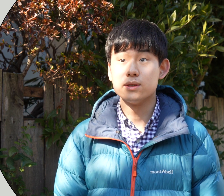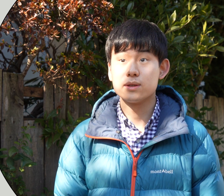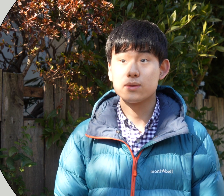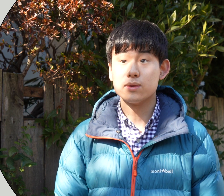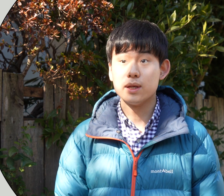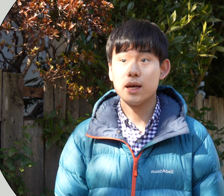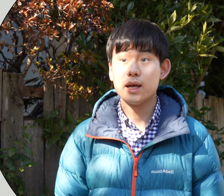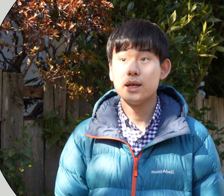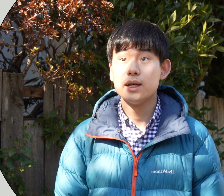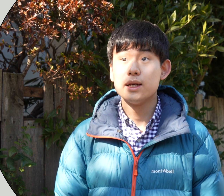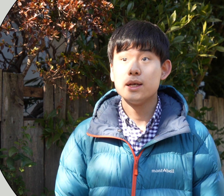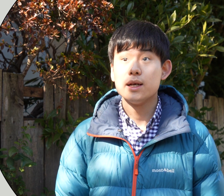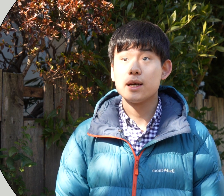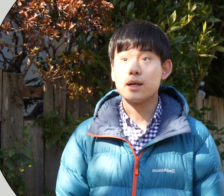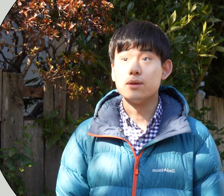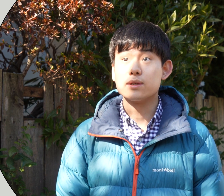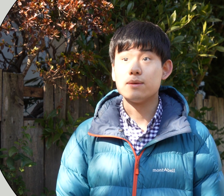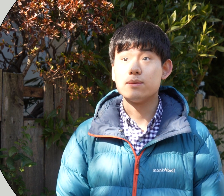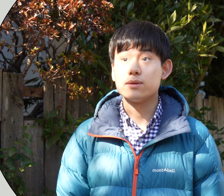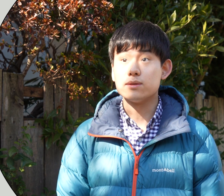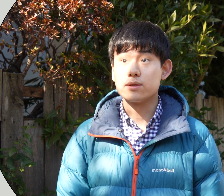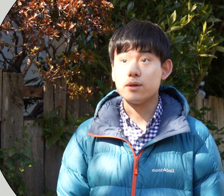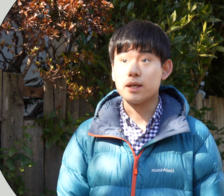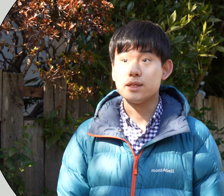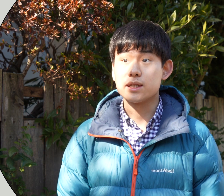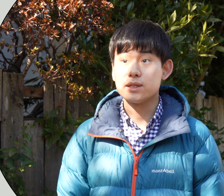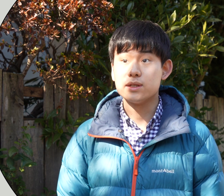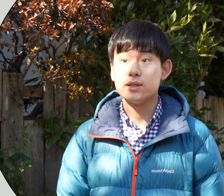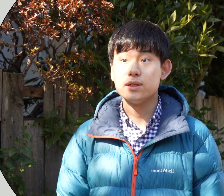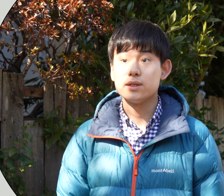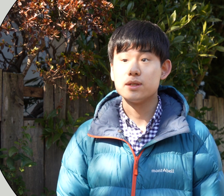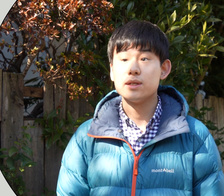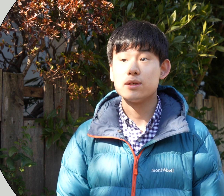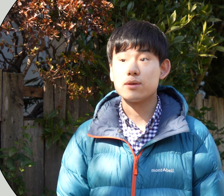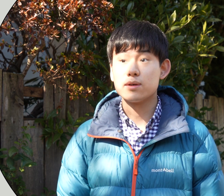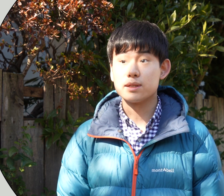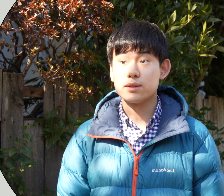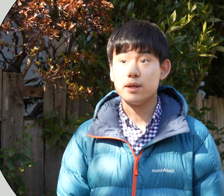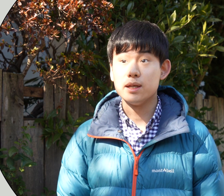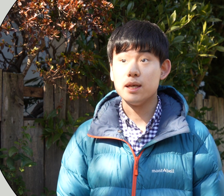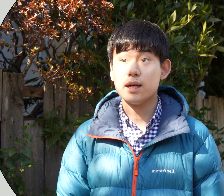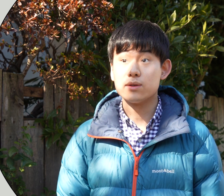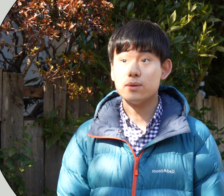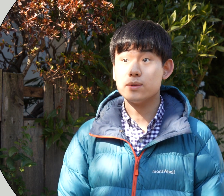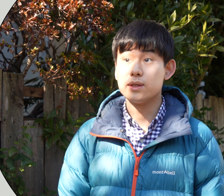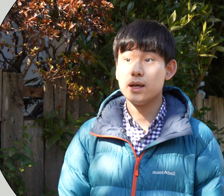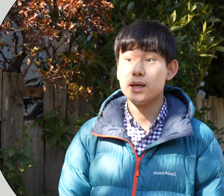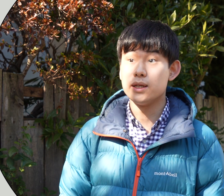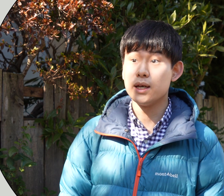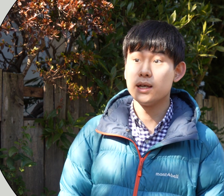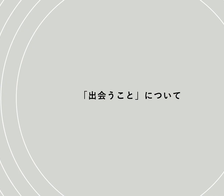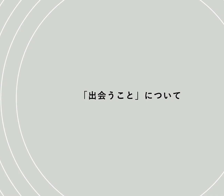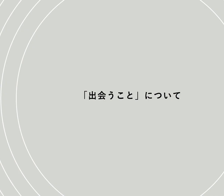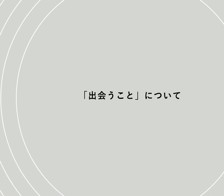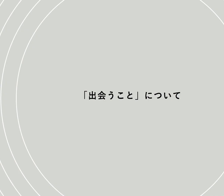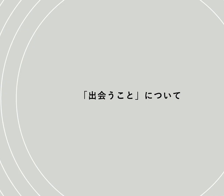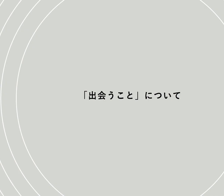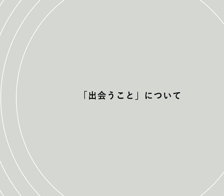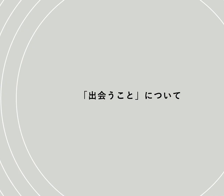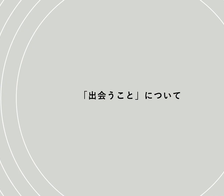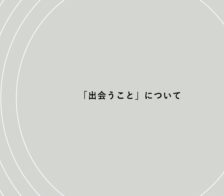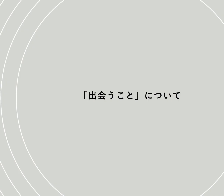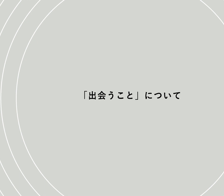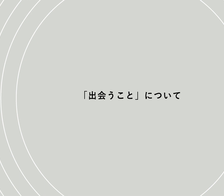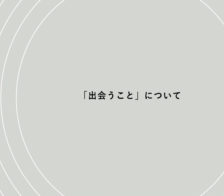するのでなんかこう食べ物との距離が近づくところがすごいいいなと思ってい